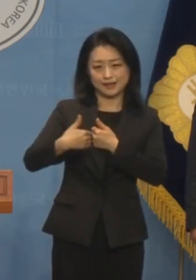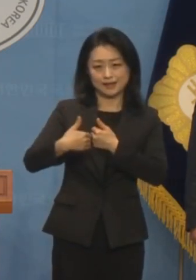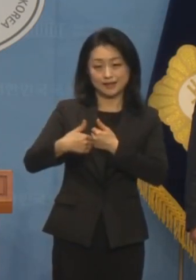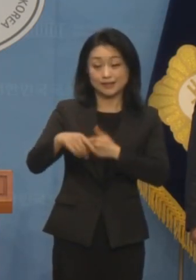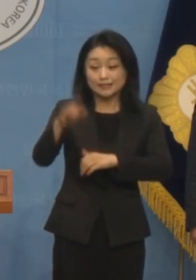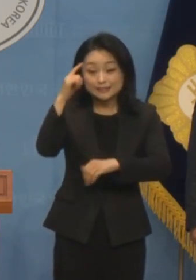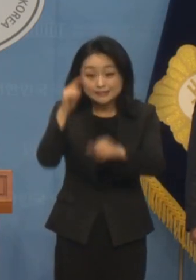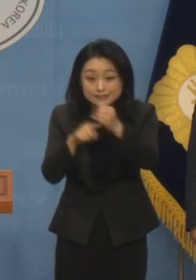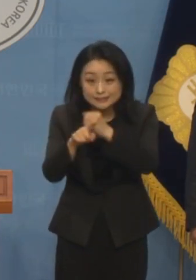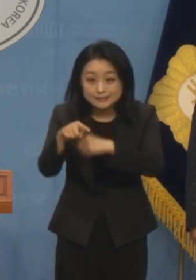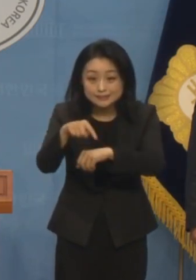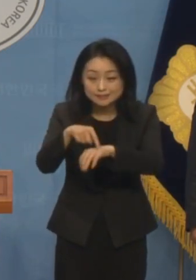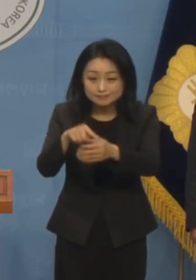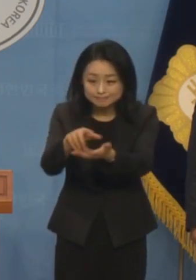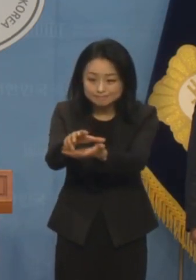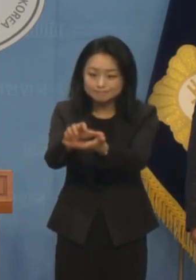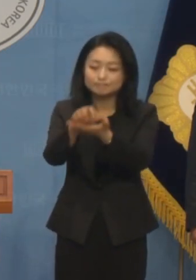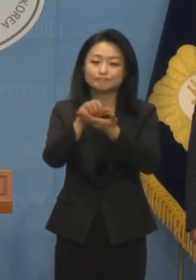뜻을 받들겠습니다.